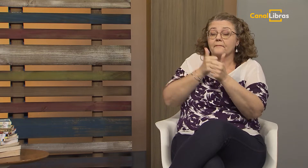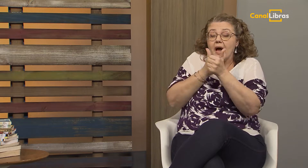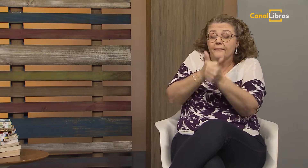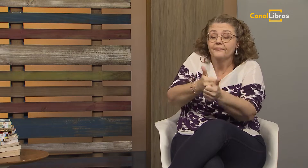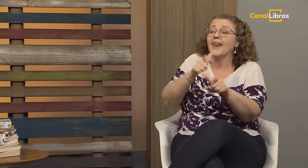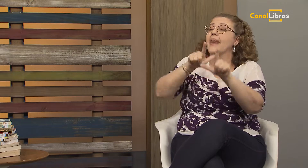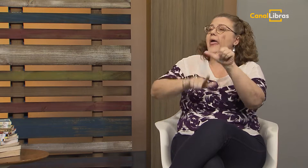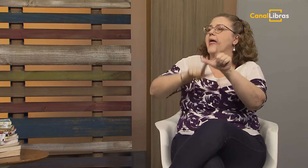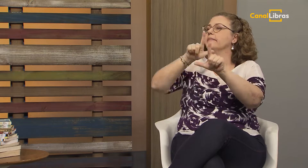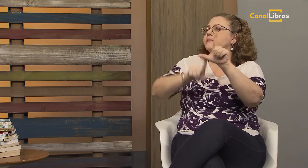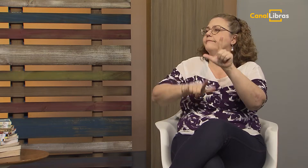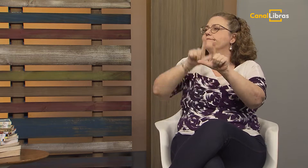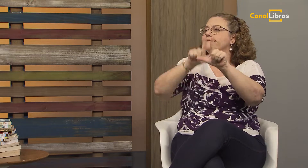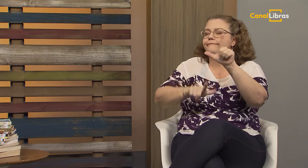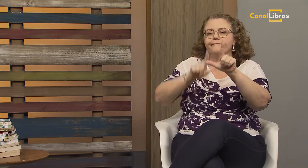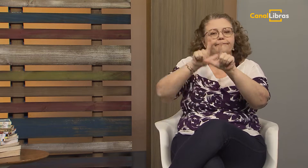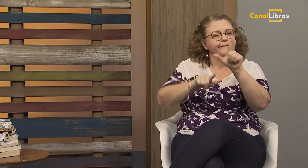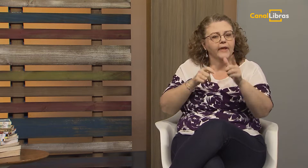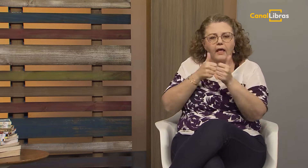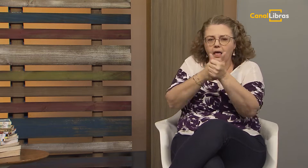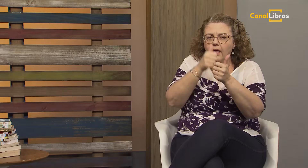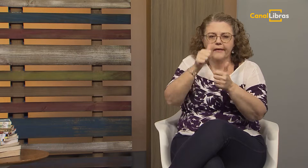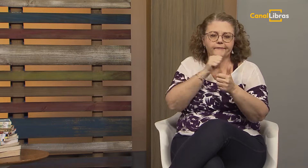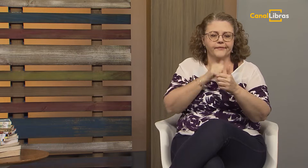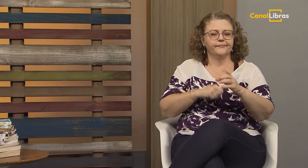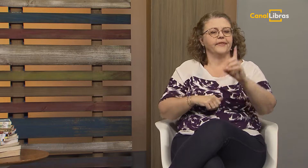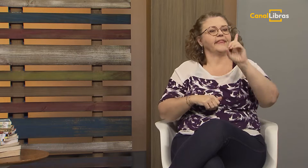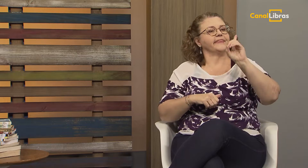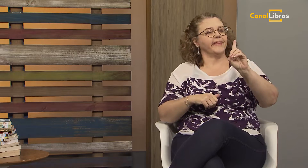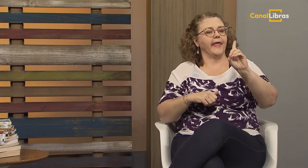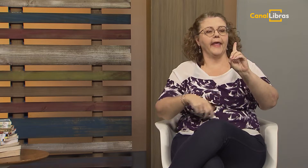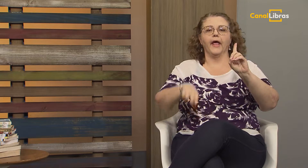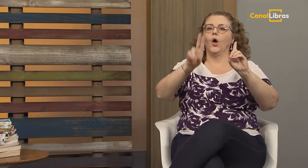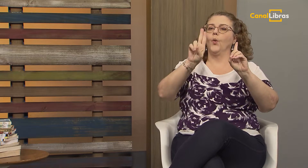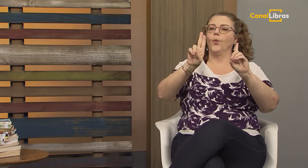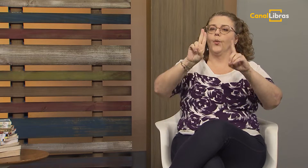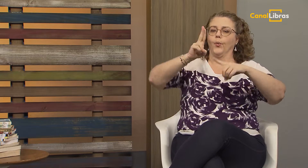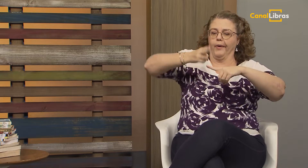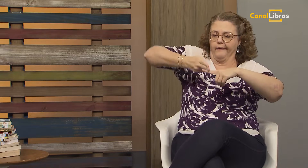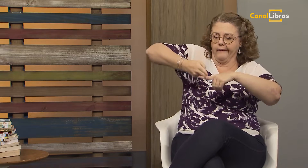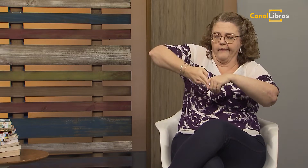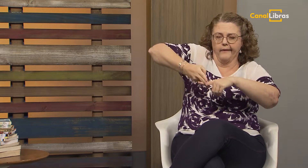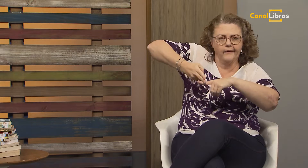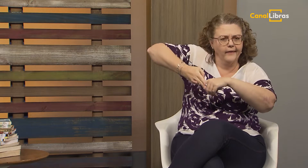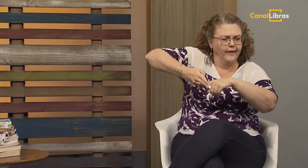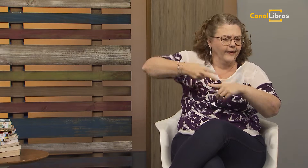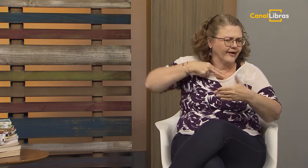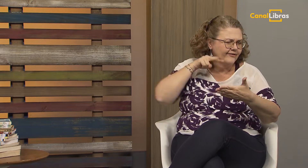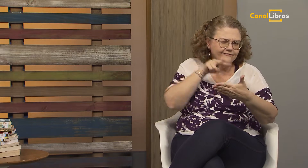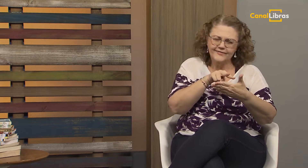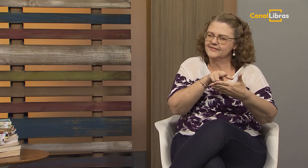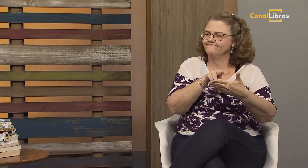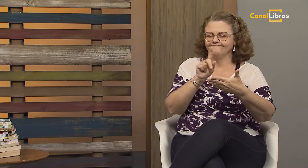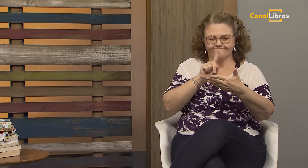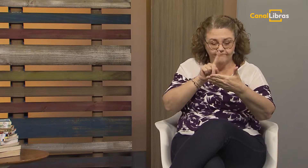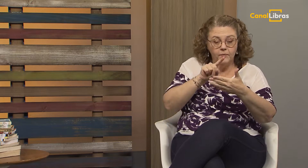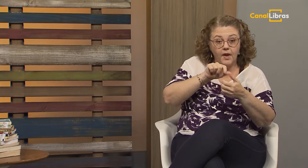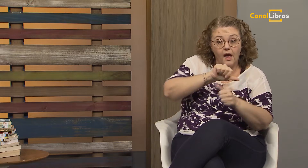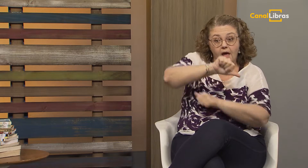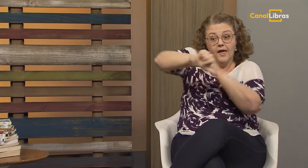transição para o segundo, infelizmente, tínhamos forte influência da estrutura do português escrito, com o uso de configuração de mão D e U, que não combina